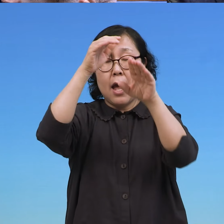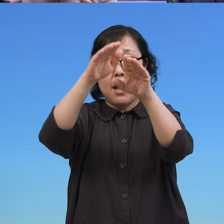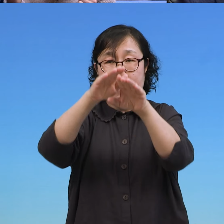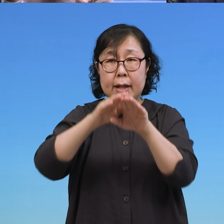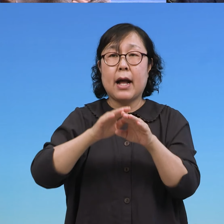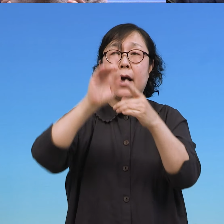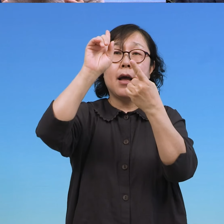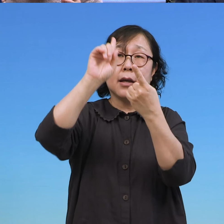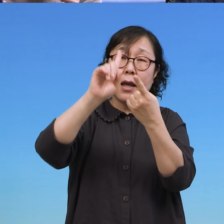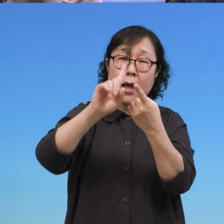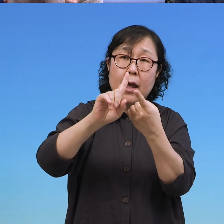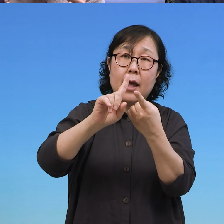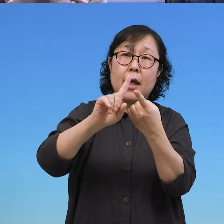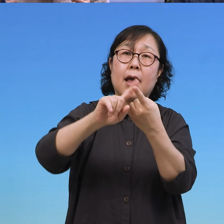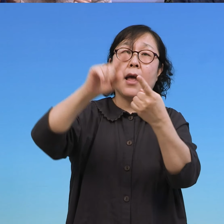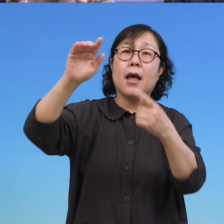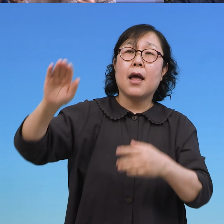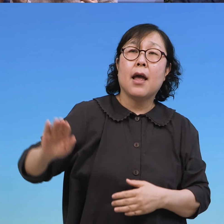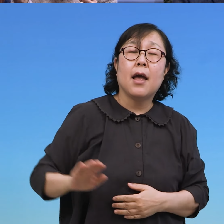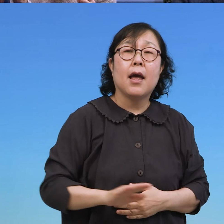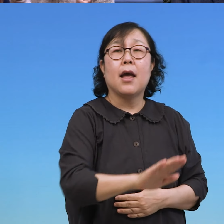예배를 예배되게